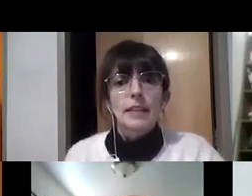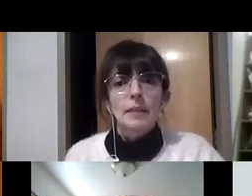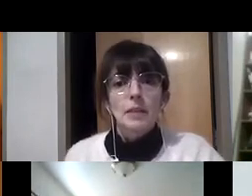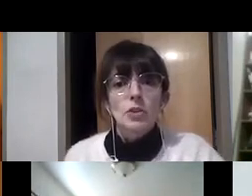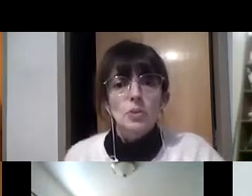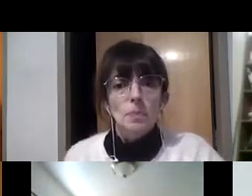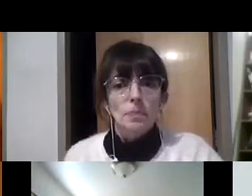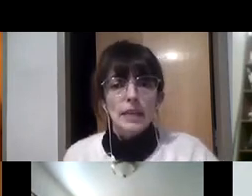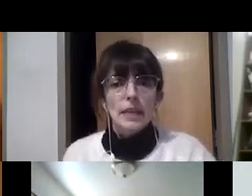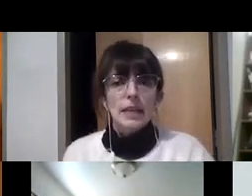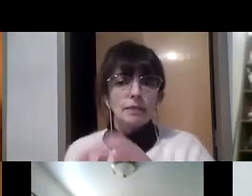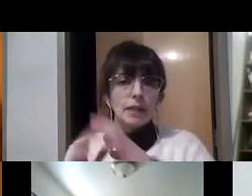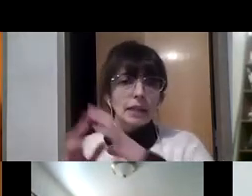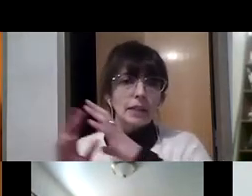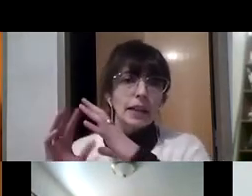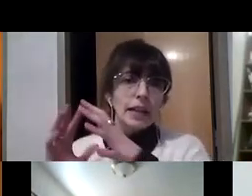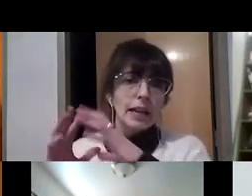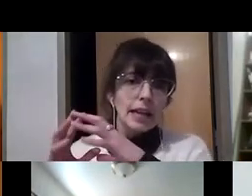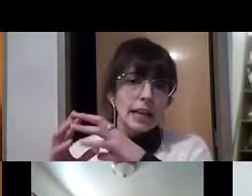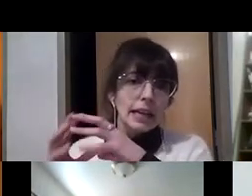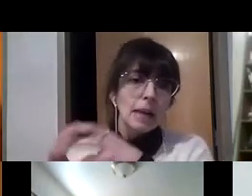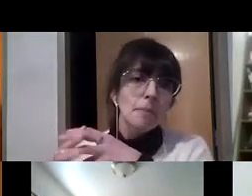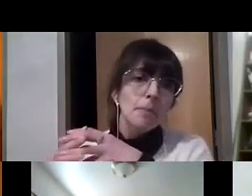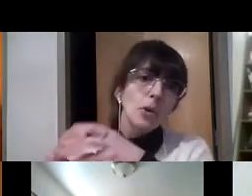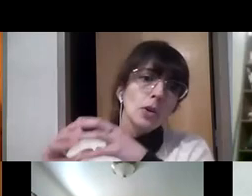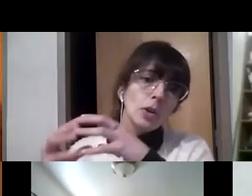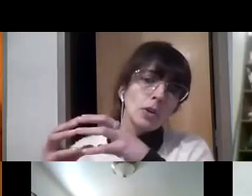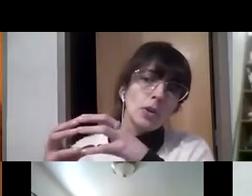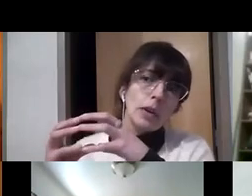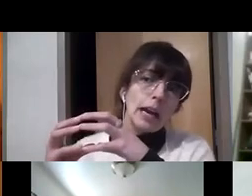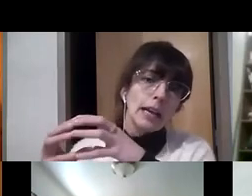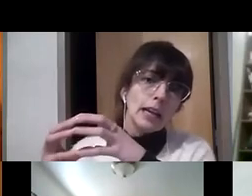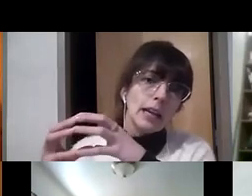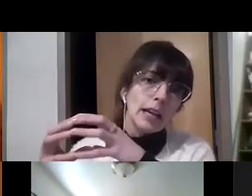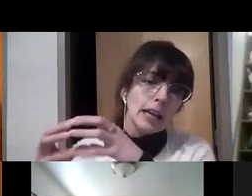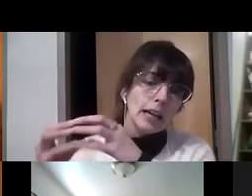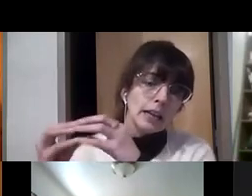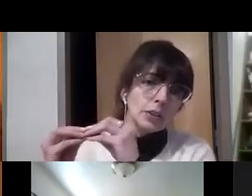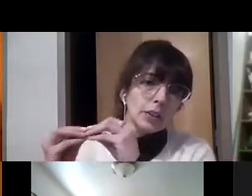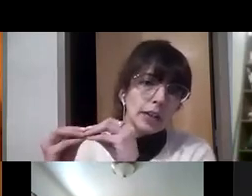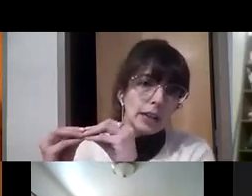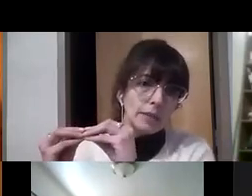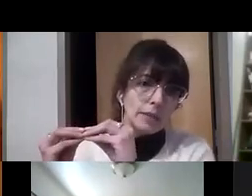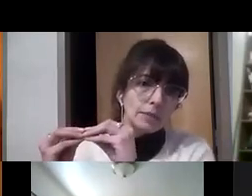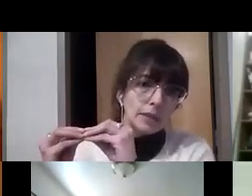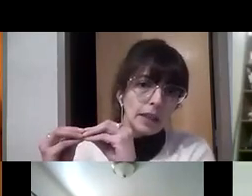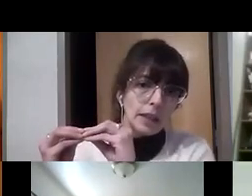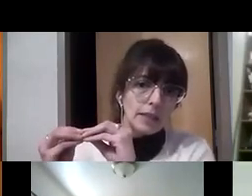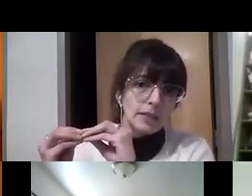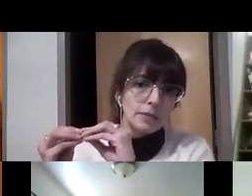20 términos y van a ver el campo o el área en